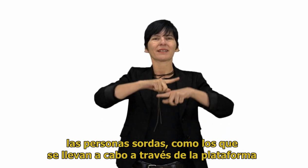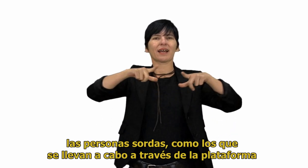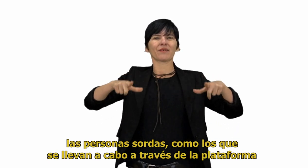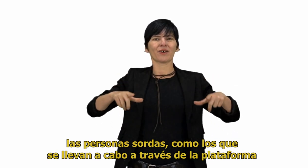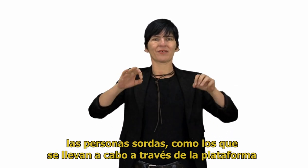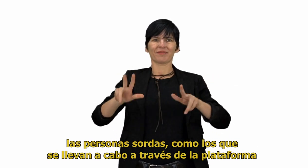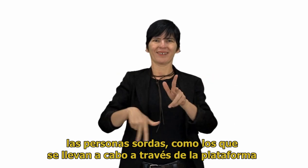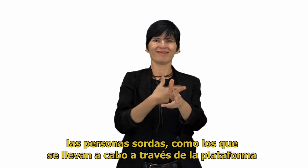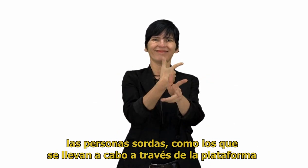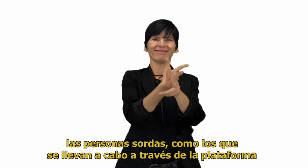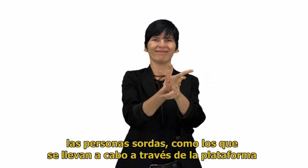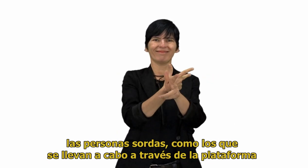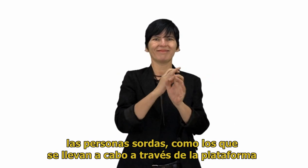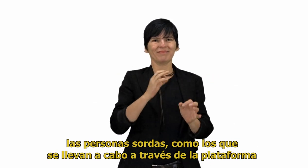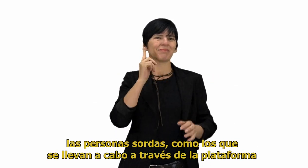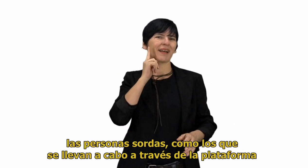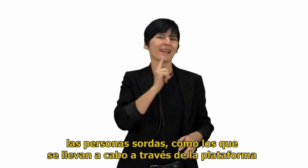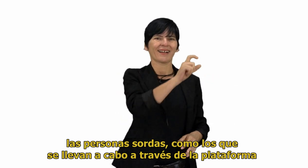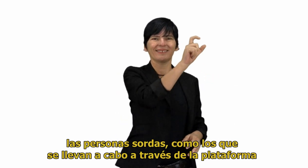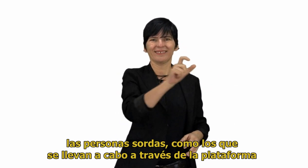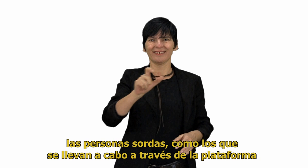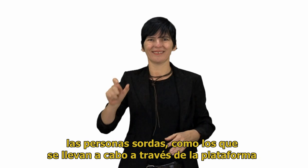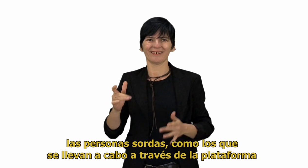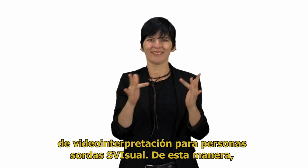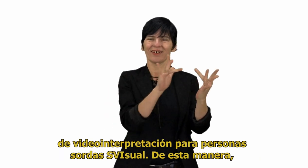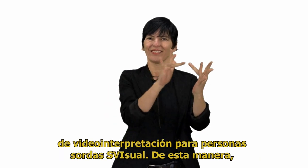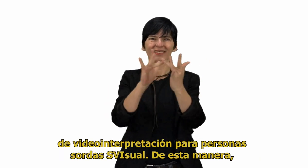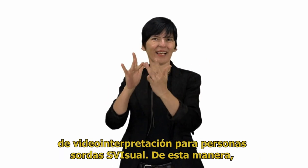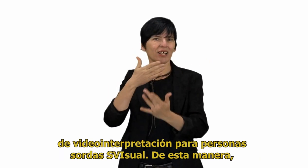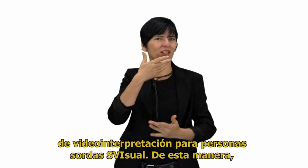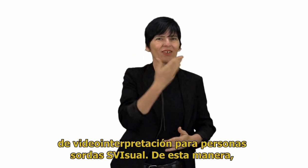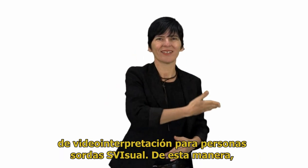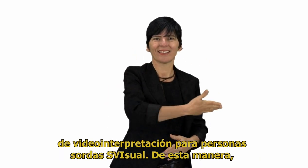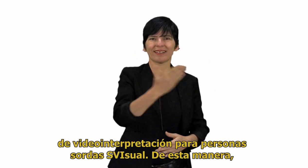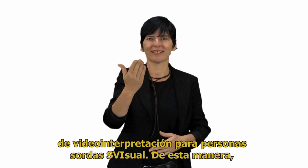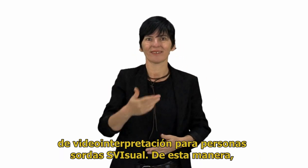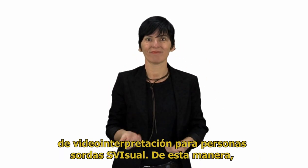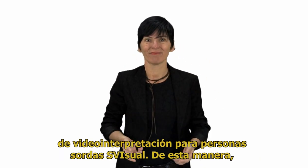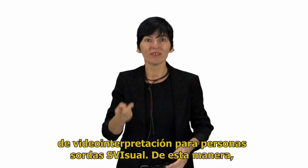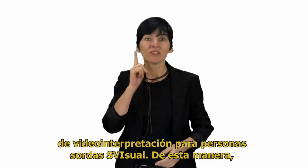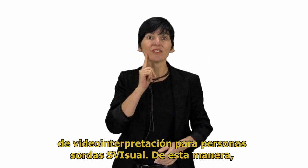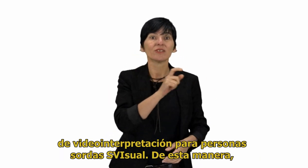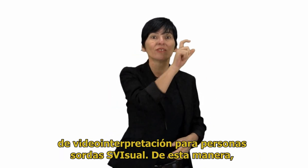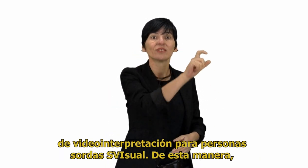como los que se llevan a cabo a través de la plataforma de videointerpretación para personas sordas, es visual.